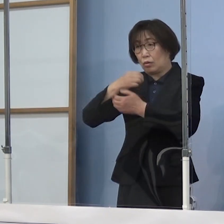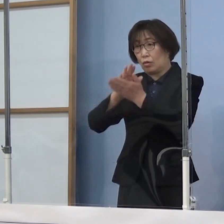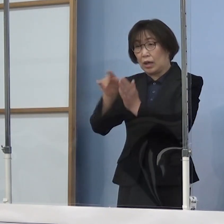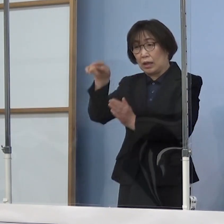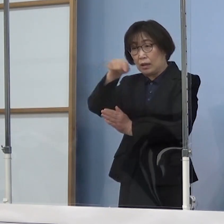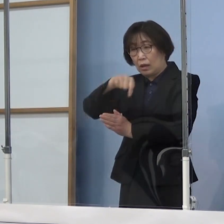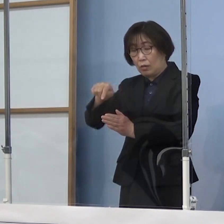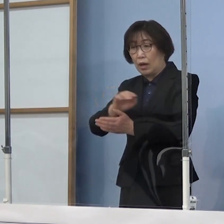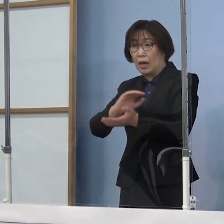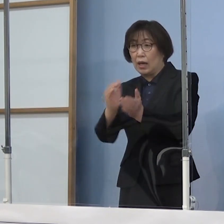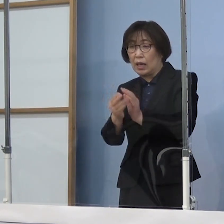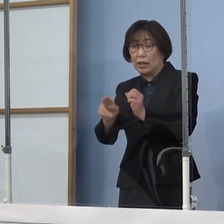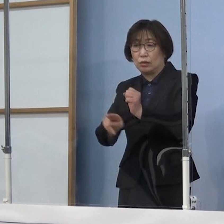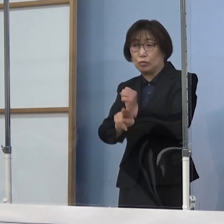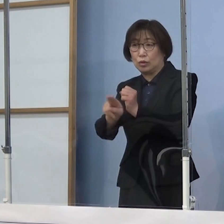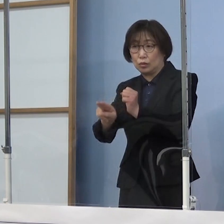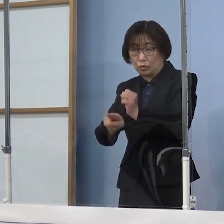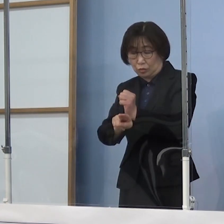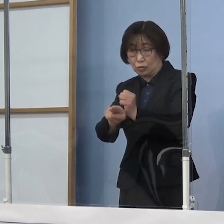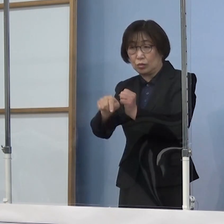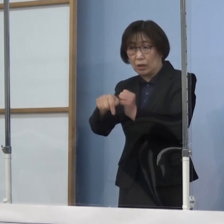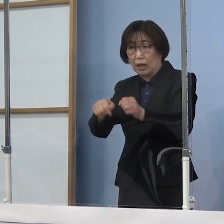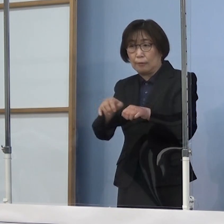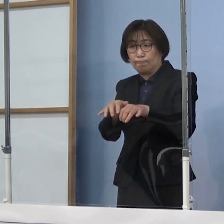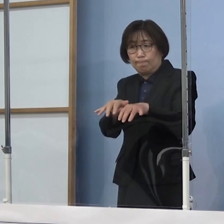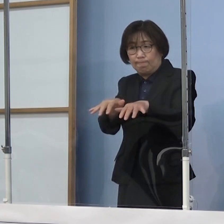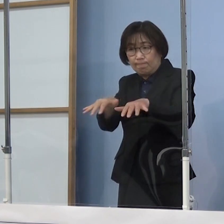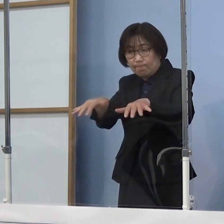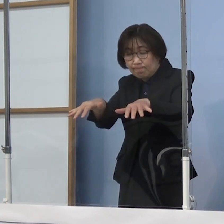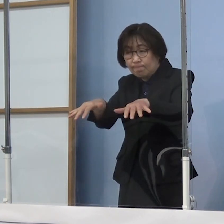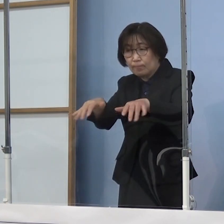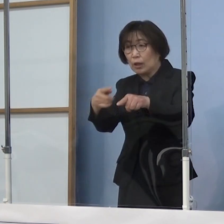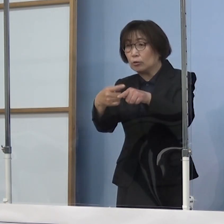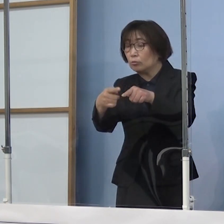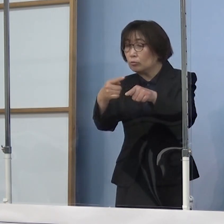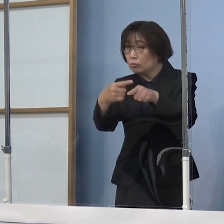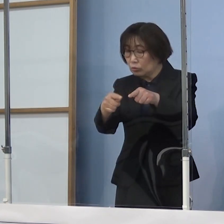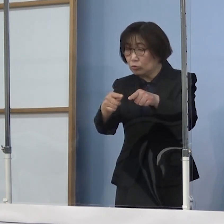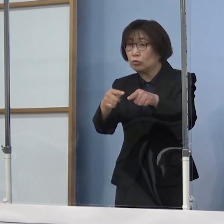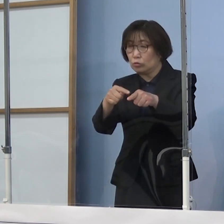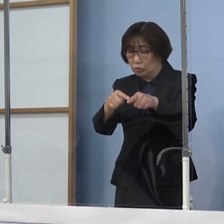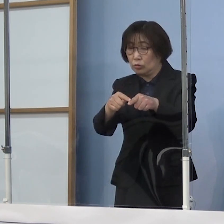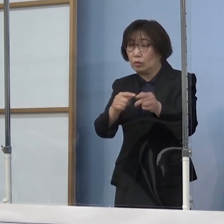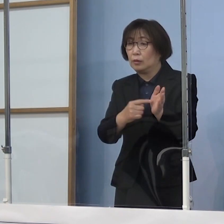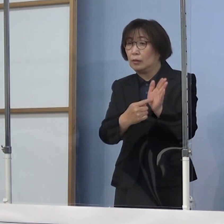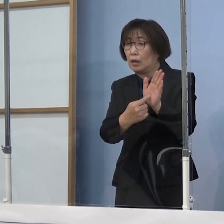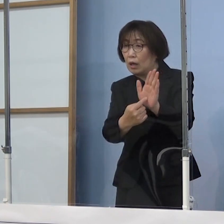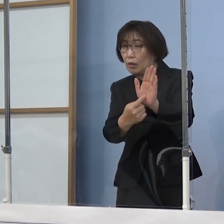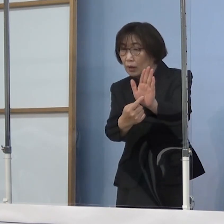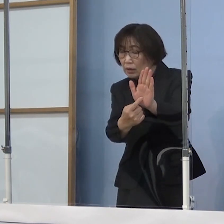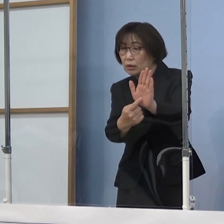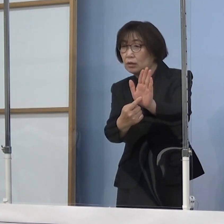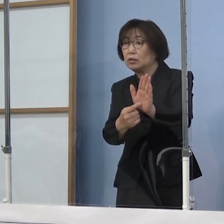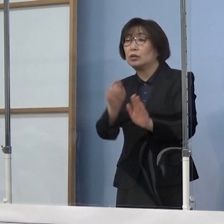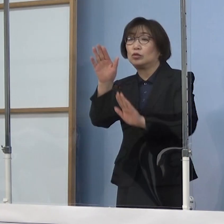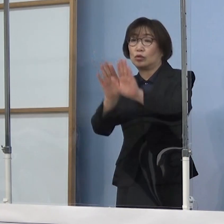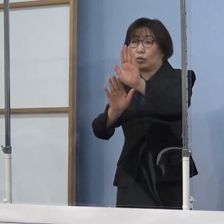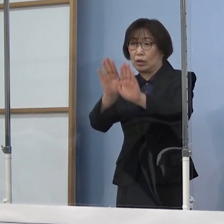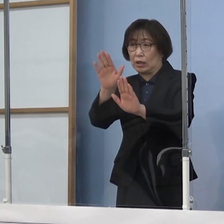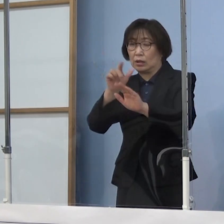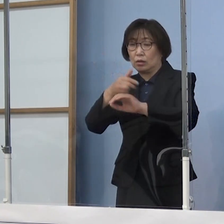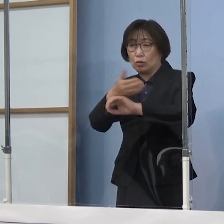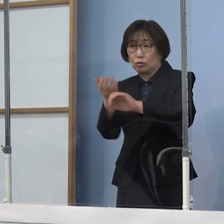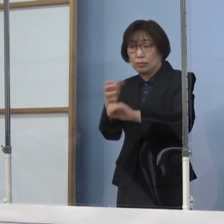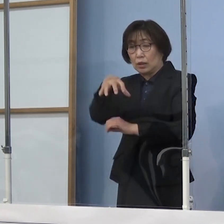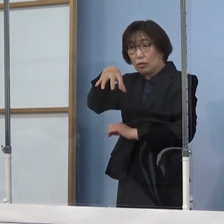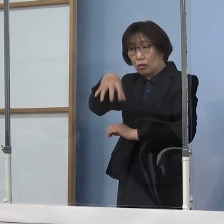異株、その猛威が徐々に現れてきていたところでありまして、徳島においても